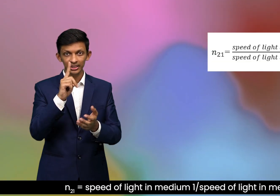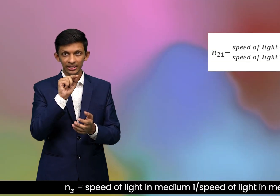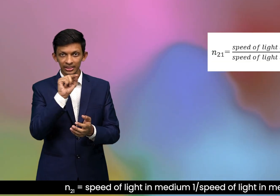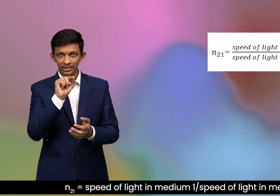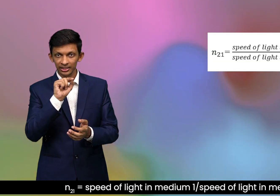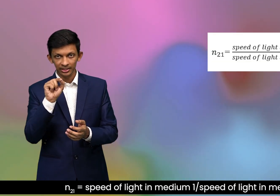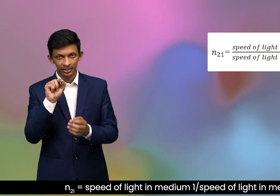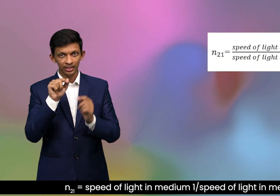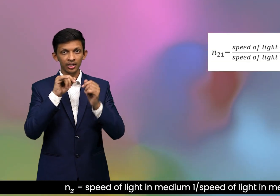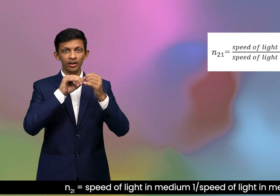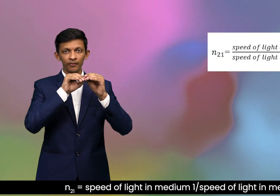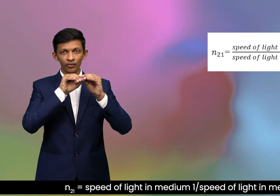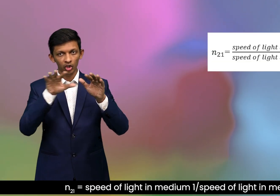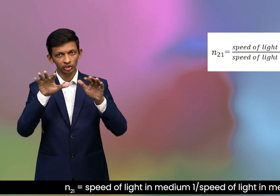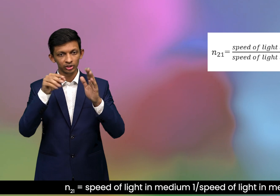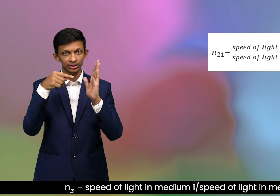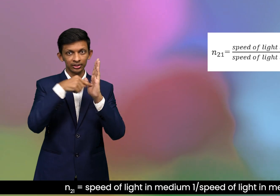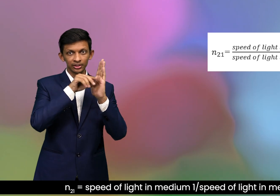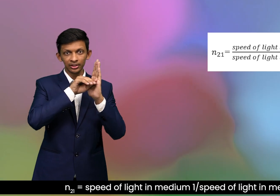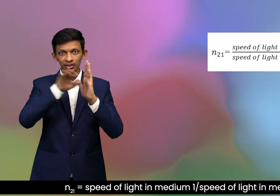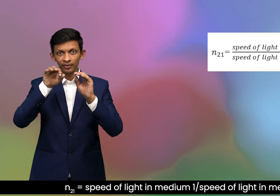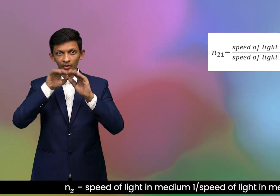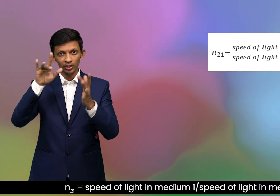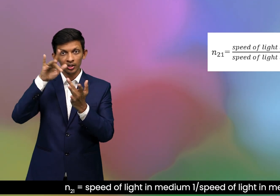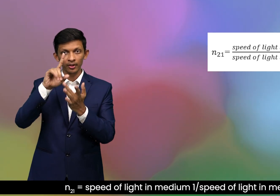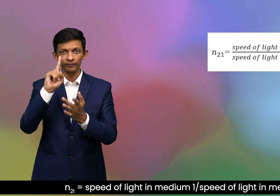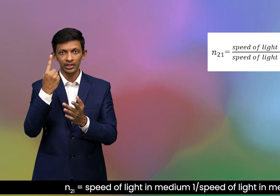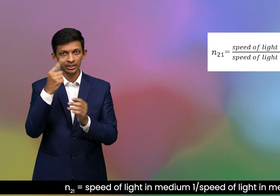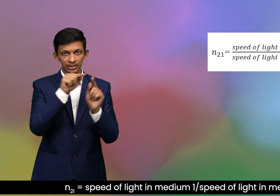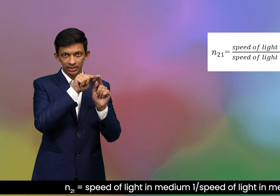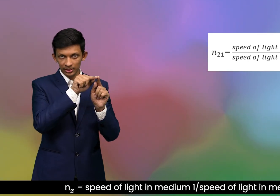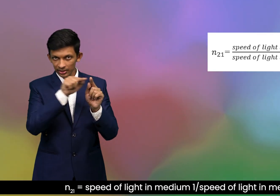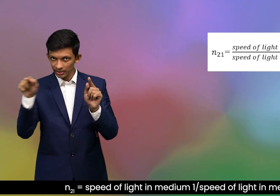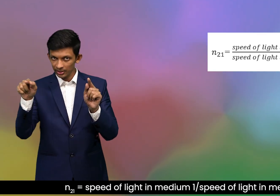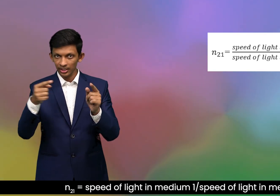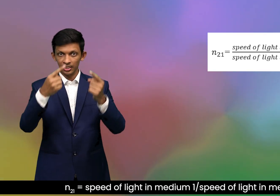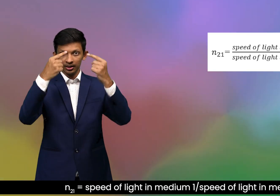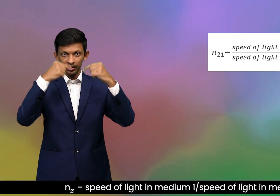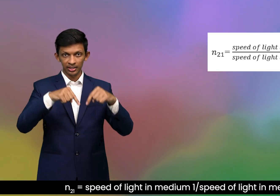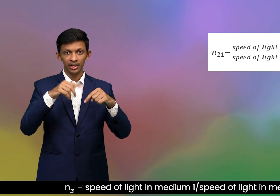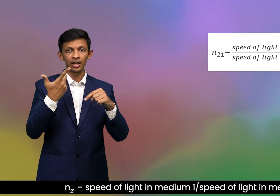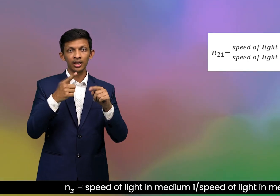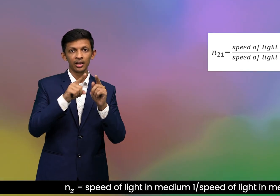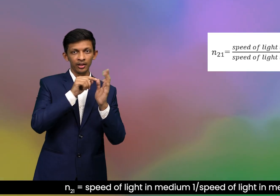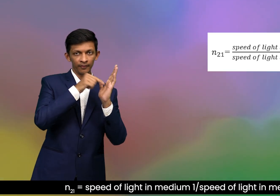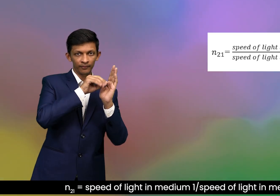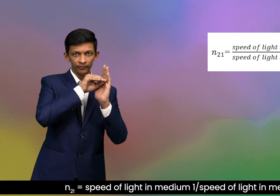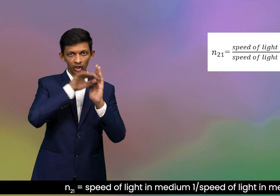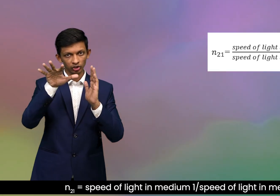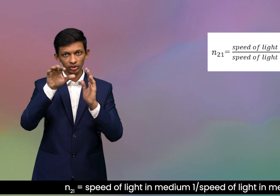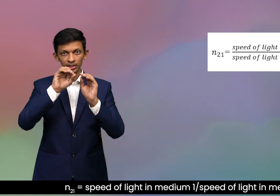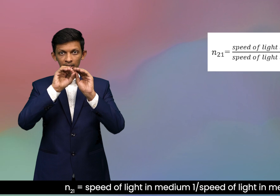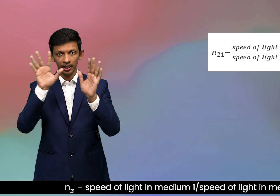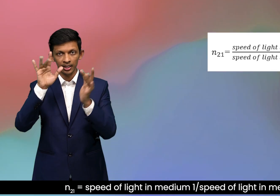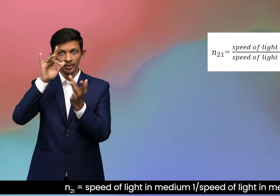N 21 is equal to speed of light in medium 1 divided by speed of light in